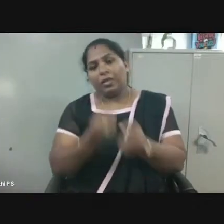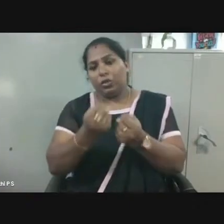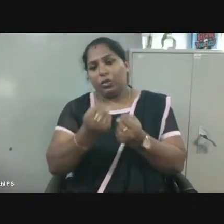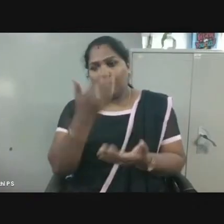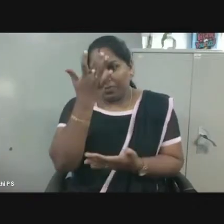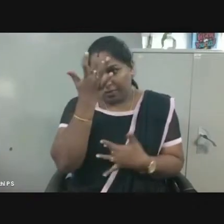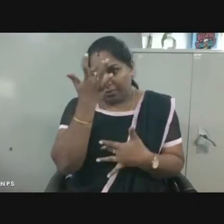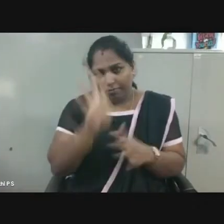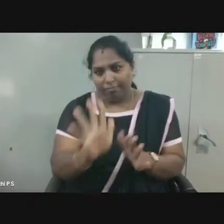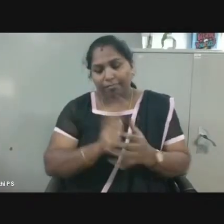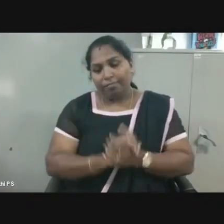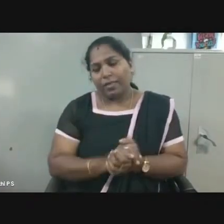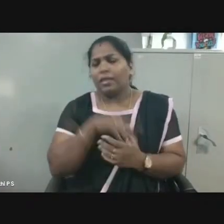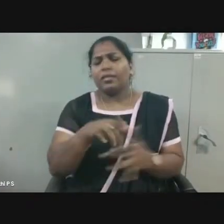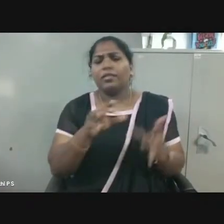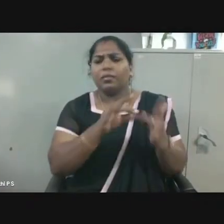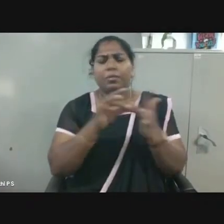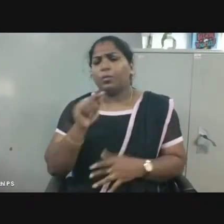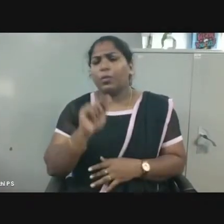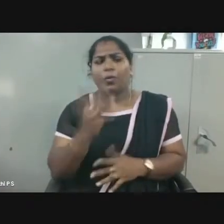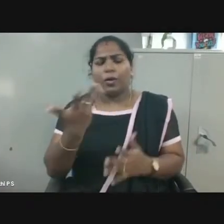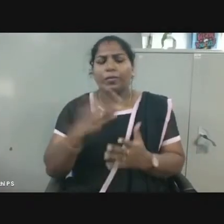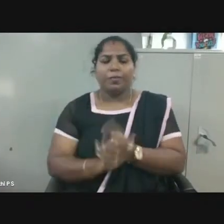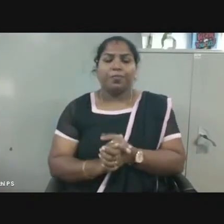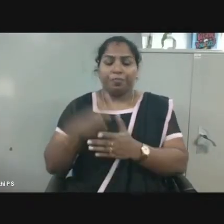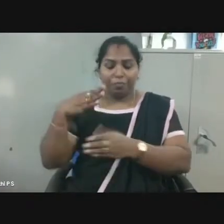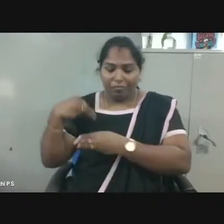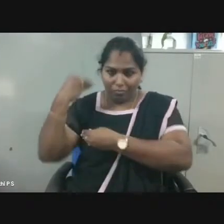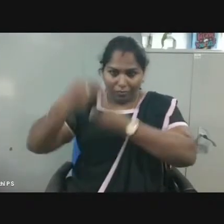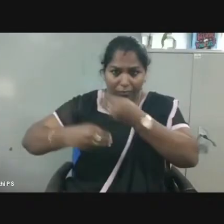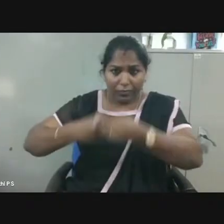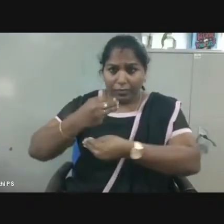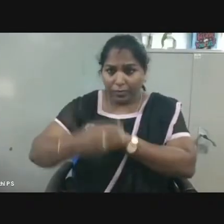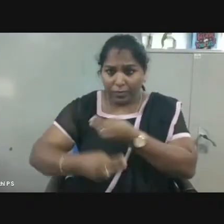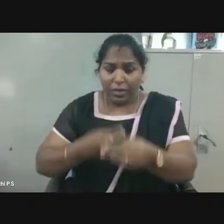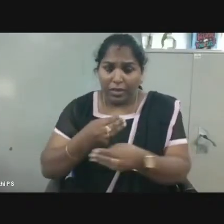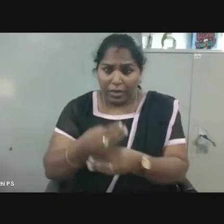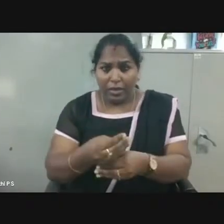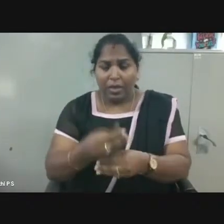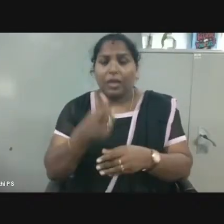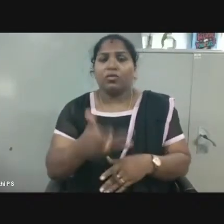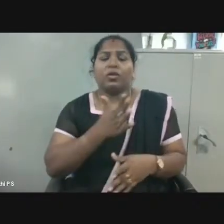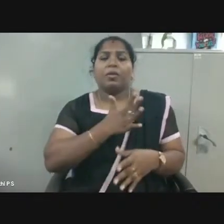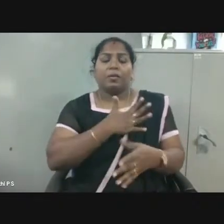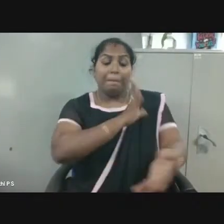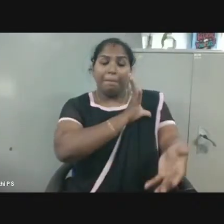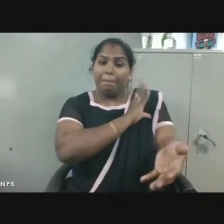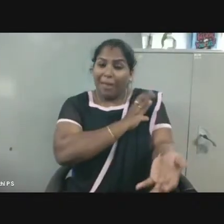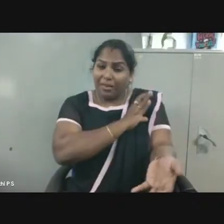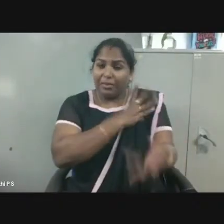പറയുന്നത്. ഇതിന്റെ പ്രത്യേകത, നമ്മൾ പാരമ്പര്യമായിട്ട് വരുന്ന ഒരു രോഗം എന്ന നിലയിൽ നമ്മുടെ മസിലുകളെ